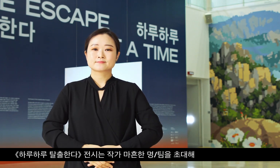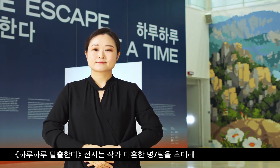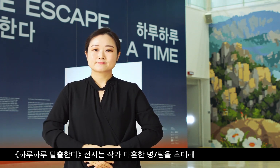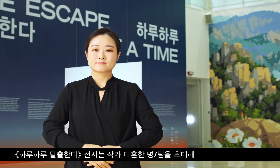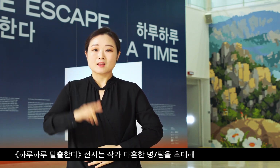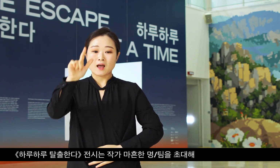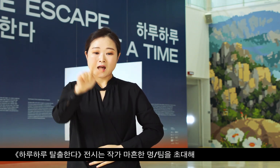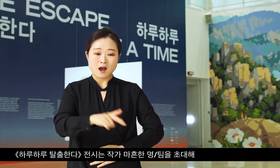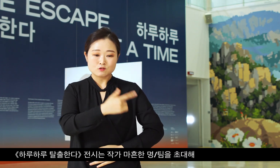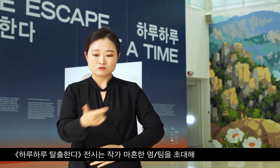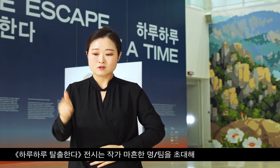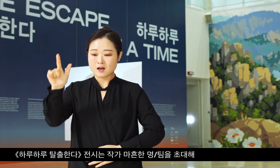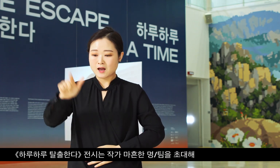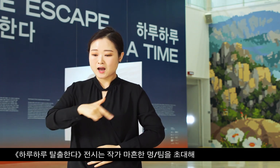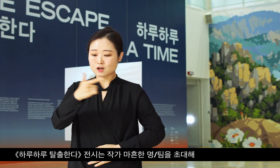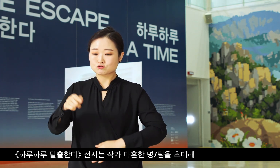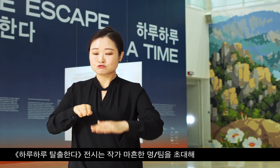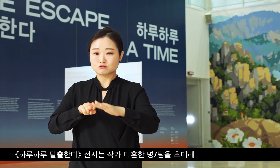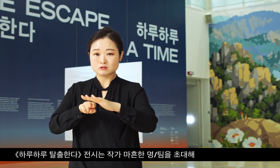하루하루 탈출한다 전시는